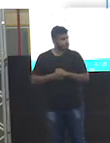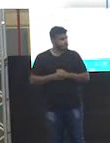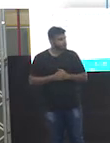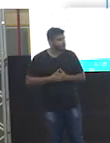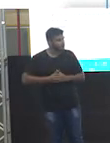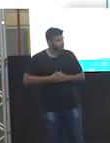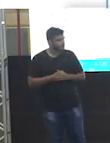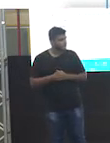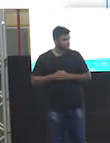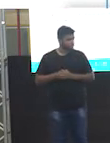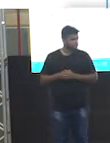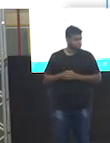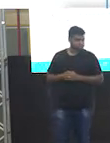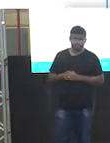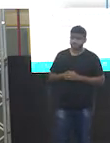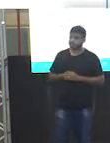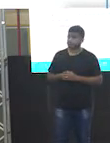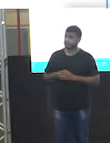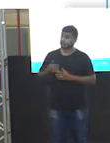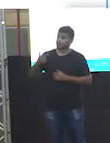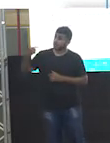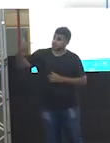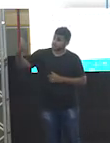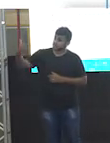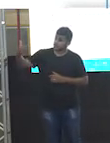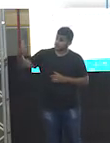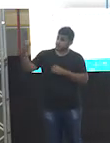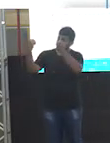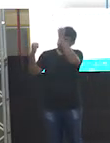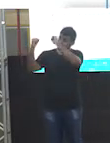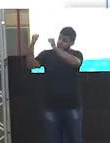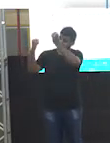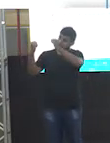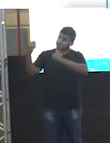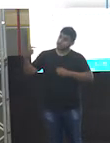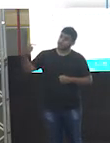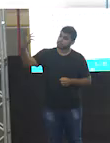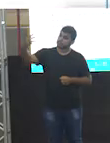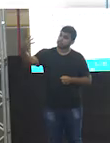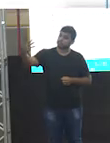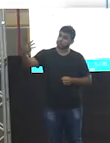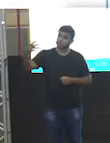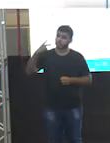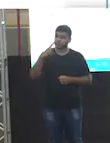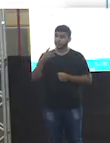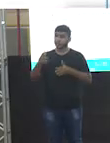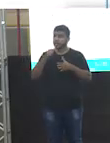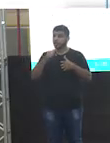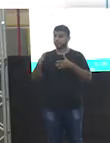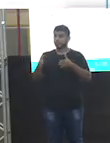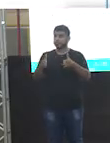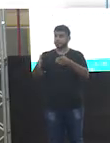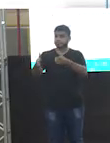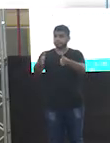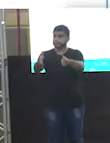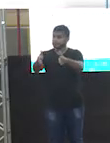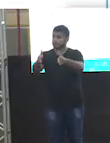Próximo ponto. Entre a segunda e a terceira. Gente,